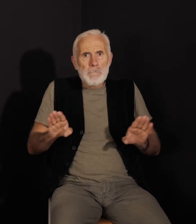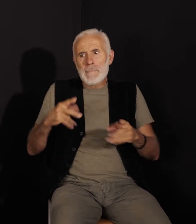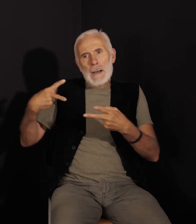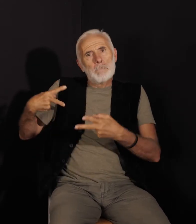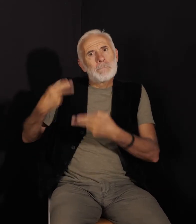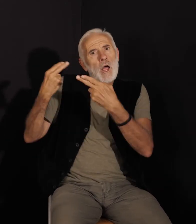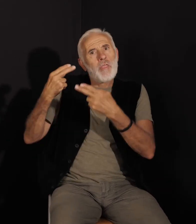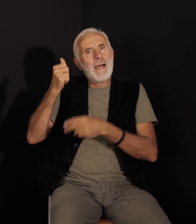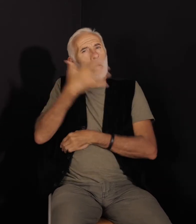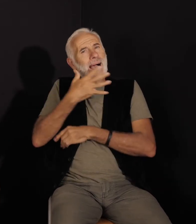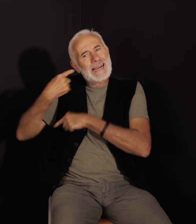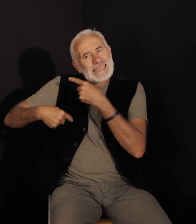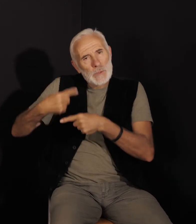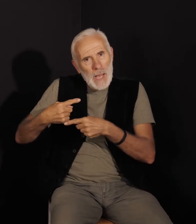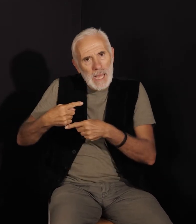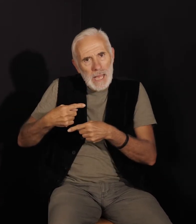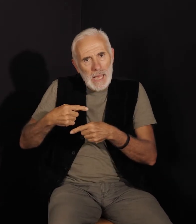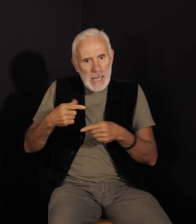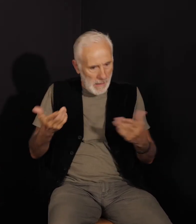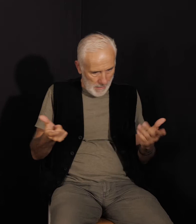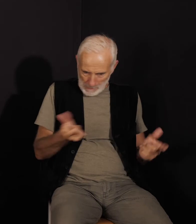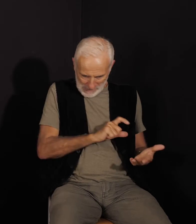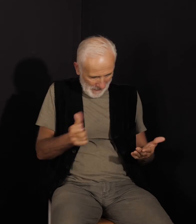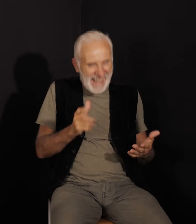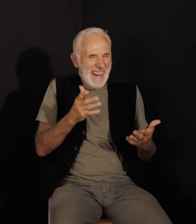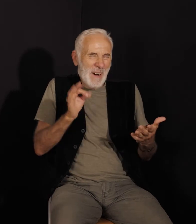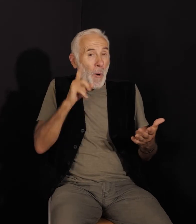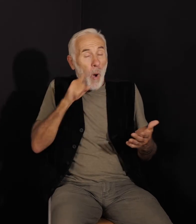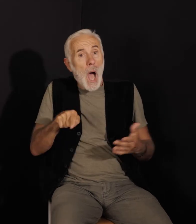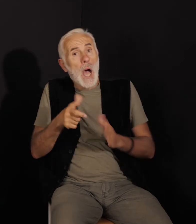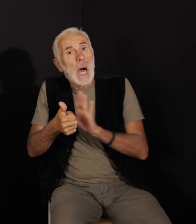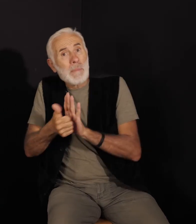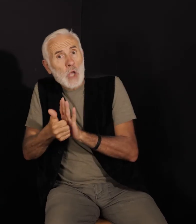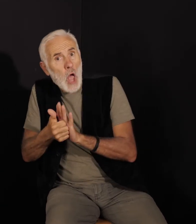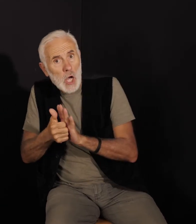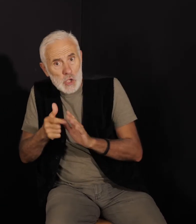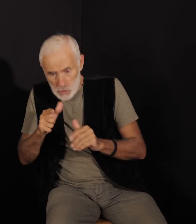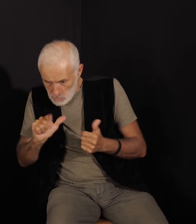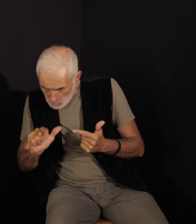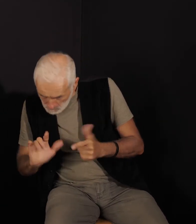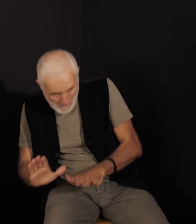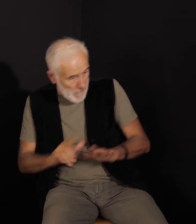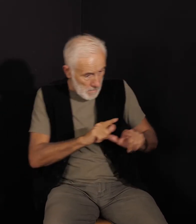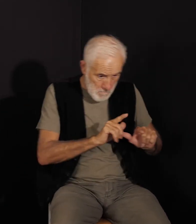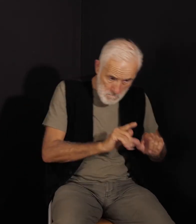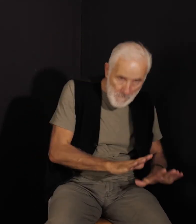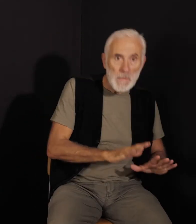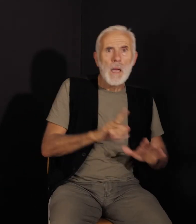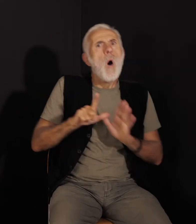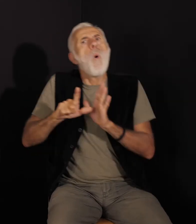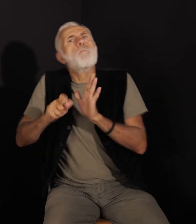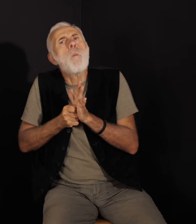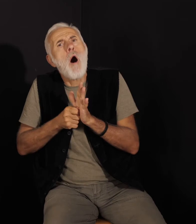qu'on retrouve les mêmes personnages dans les deux livres. Et ils retracent aussi les mêmes moments. Ils ont participé aux